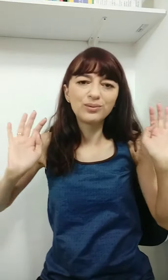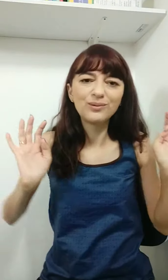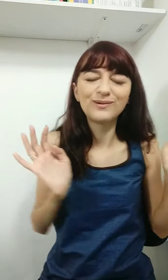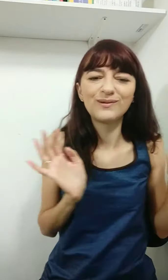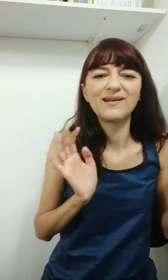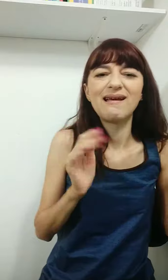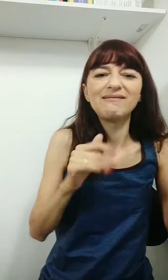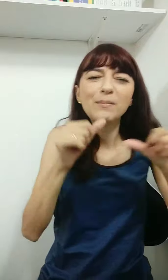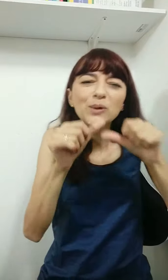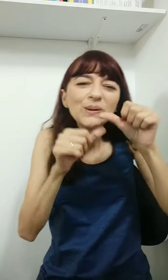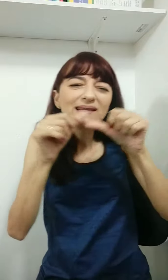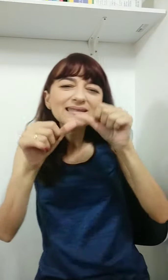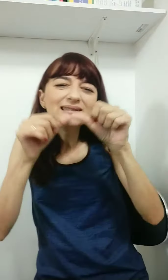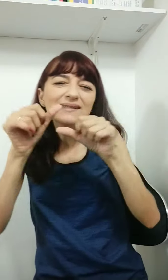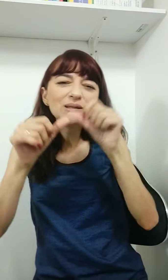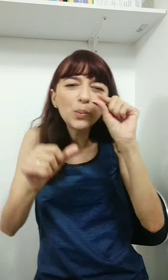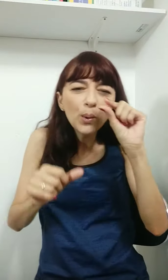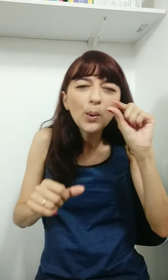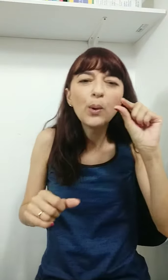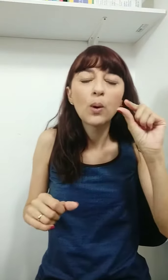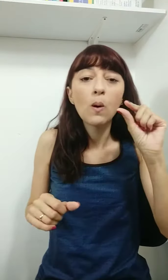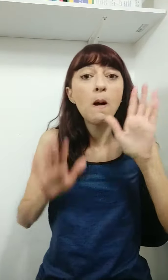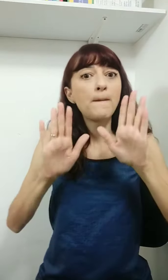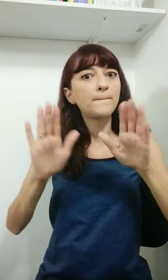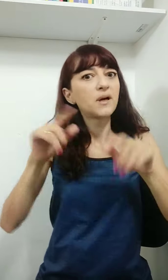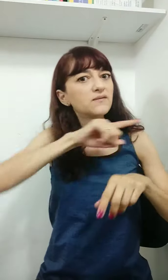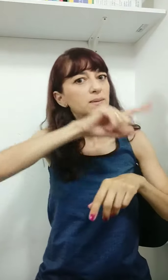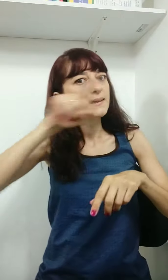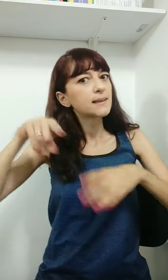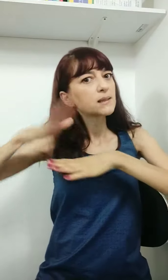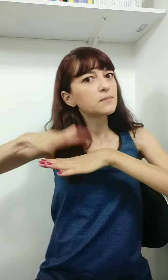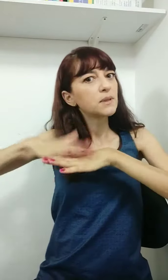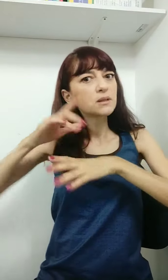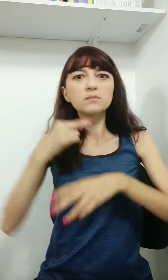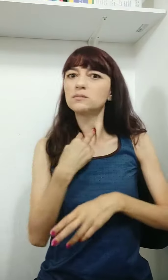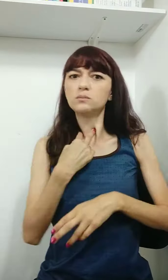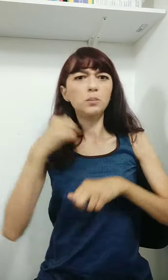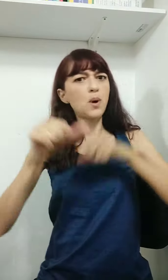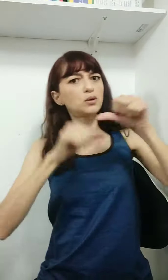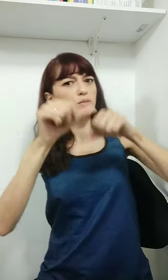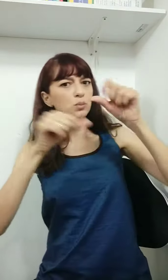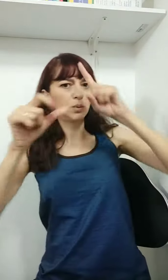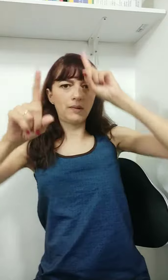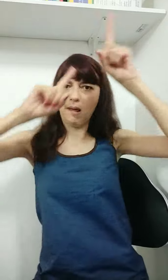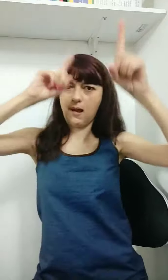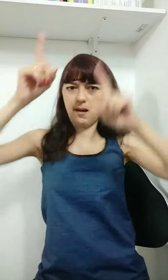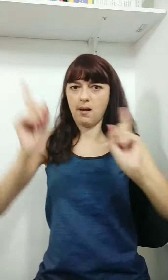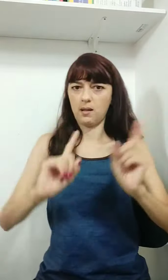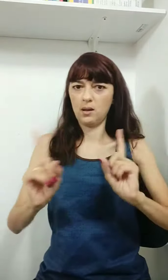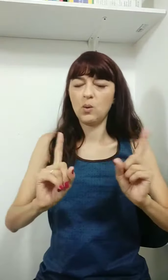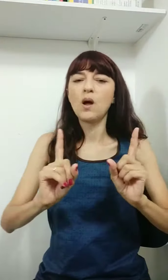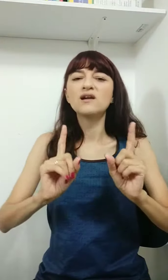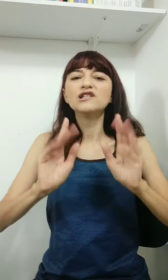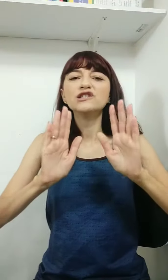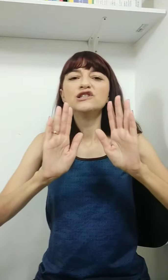variação desse sinal. Então, é natural que pequenas variações gerem essas mudanças, tá? Mas não é que você vai poder mudar,